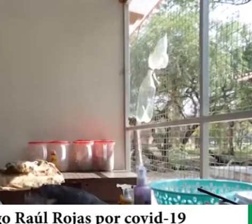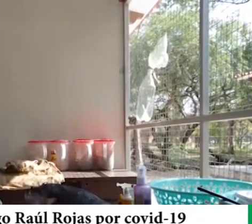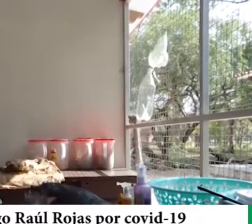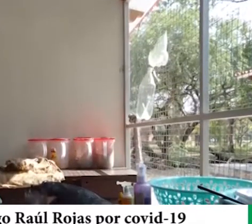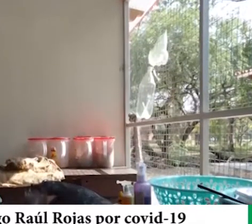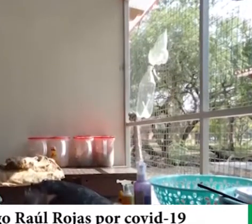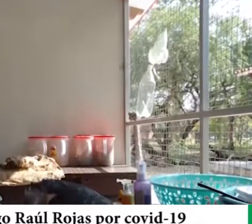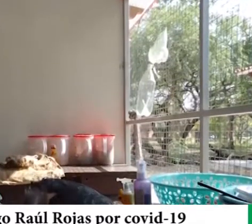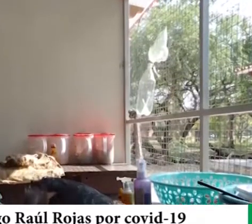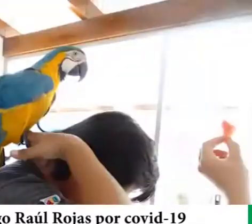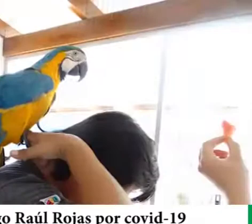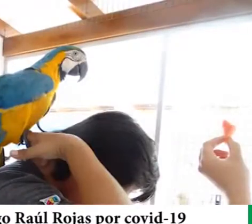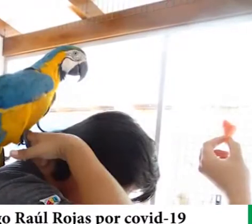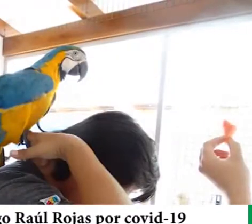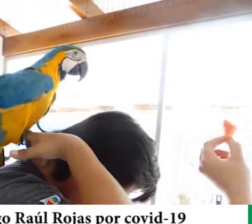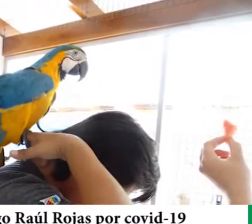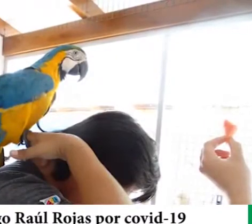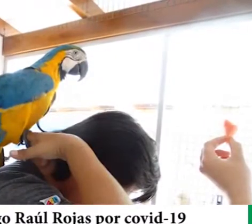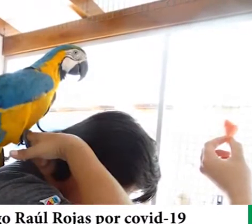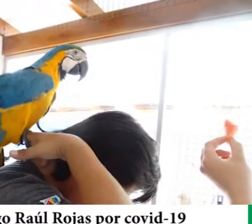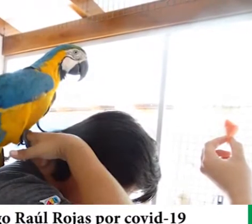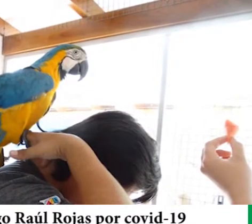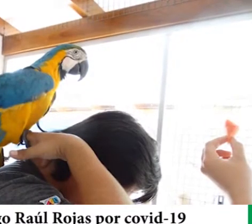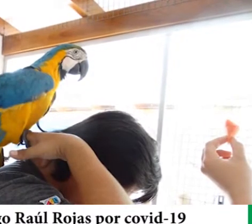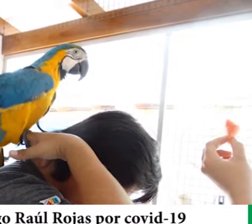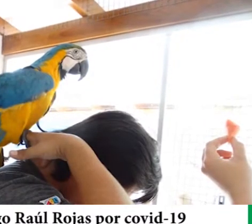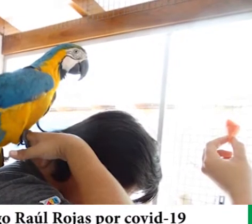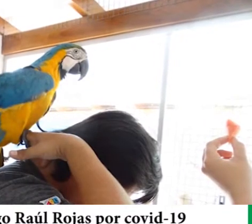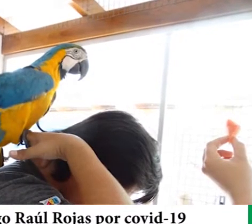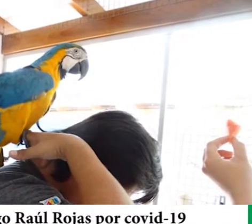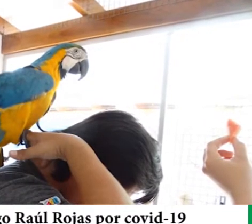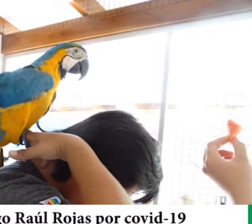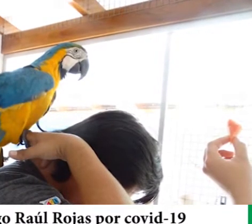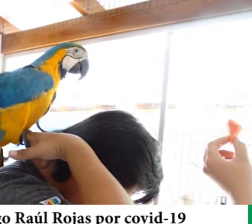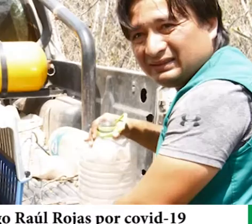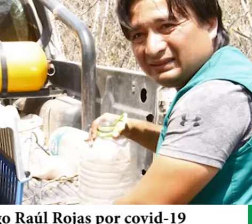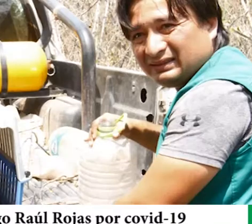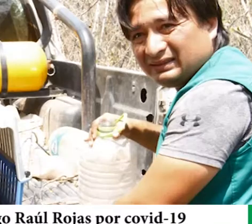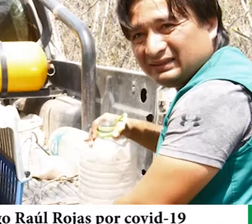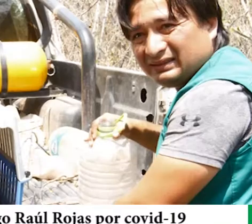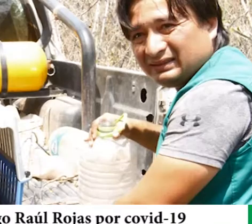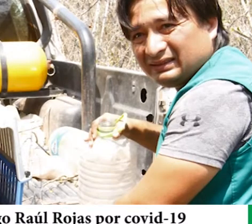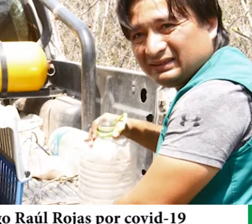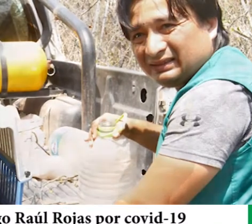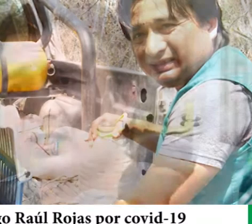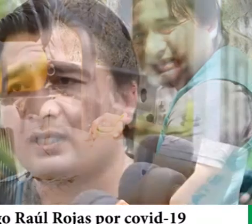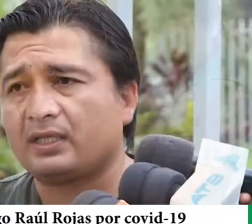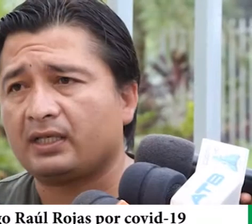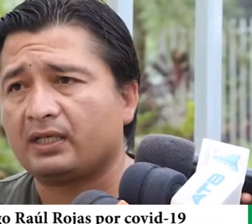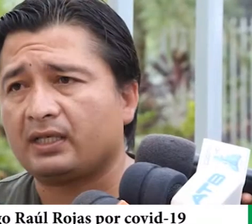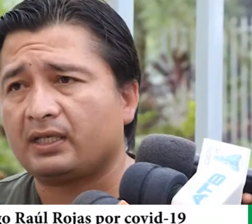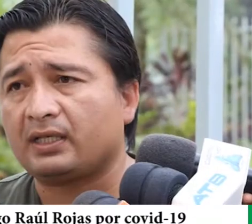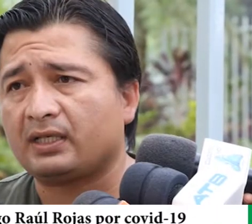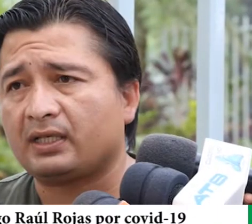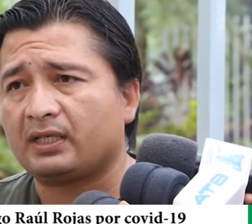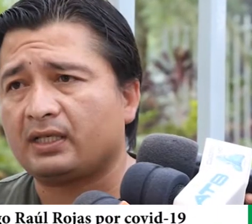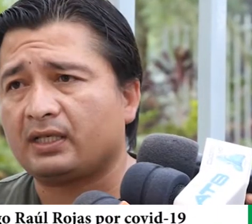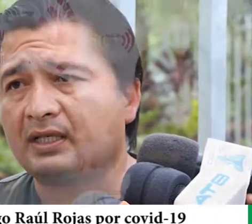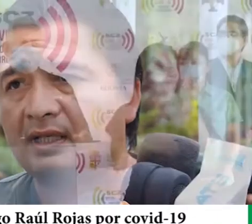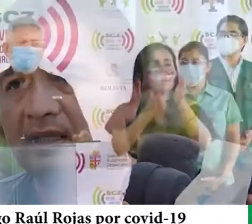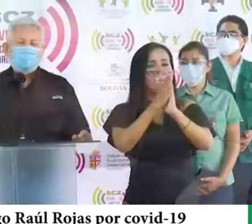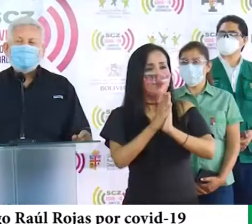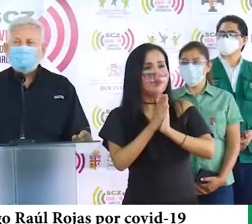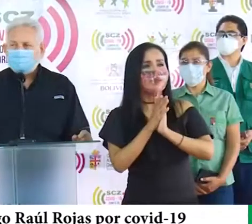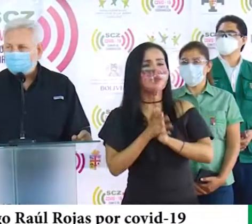familia del doctor Raúl Rojas Llano, a toda la familia, mi solidaridad. Vamos a decirle y